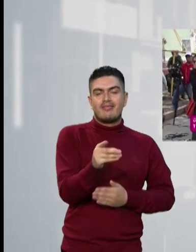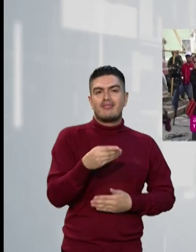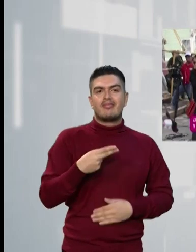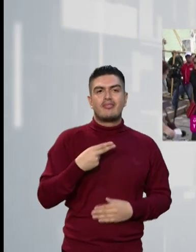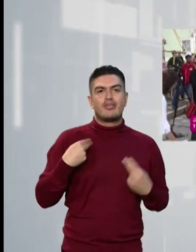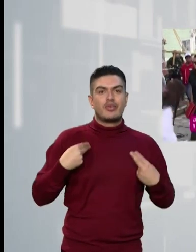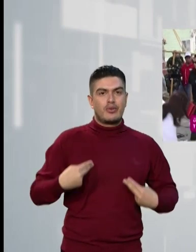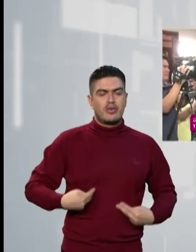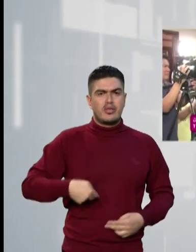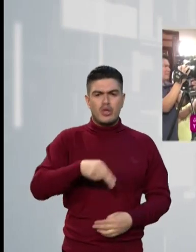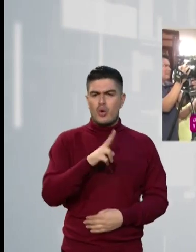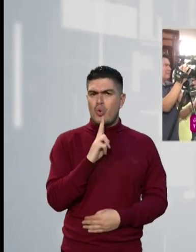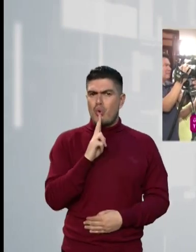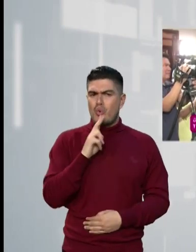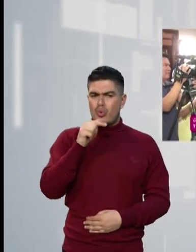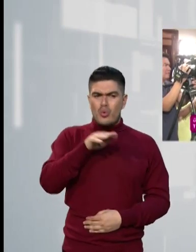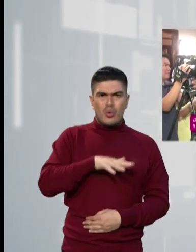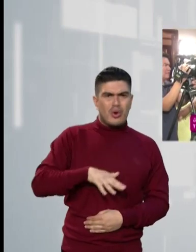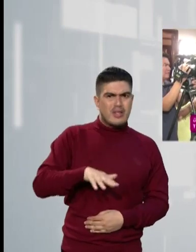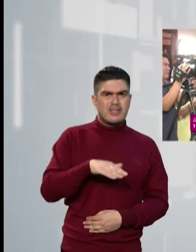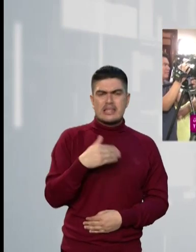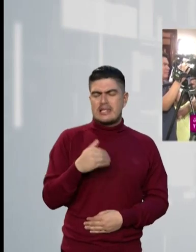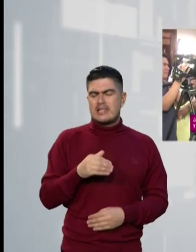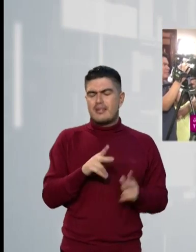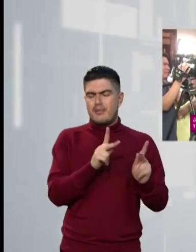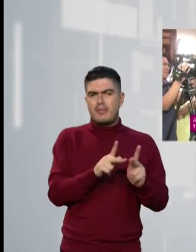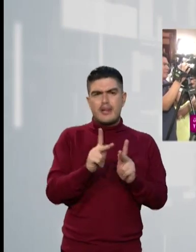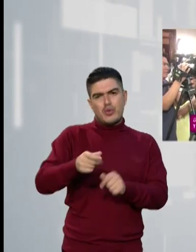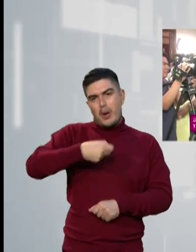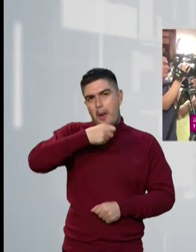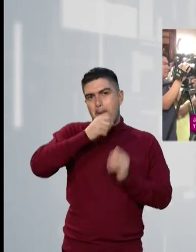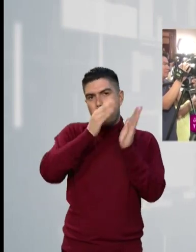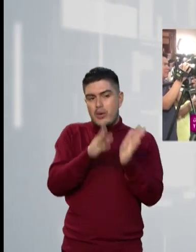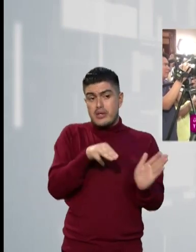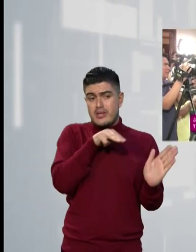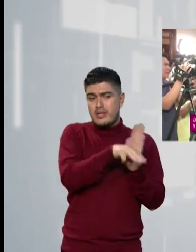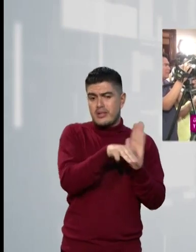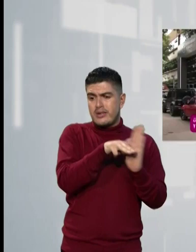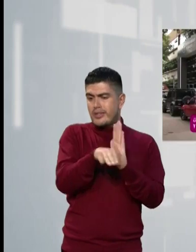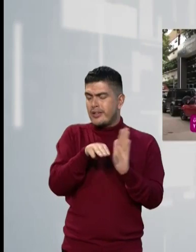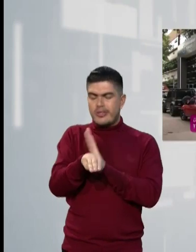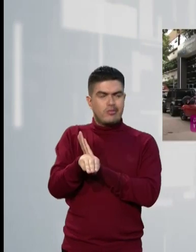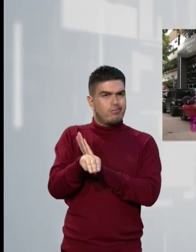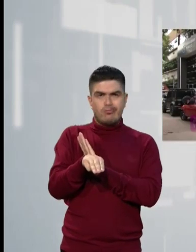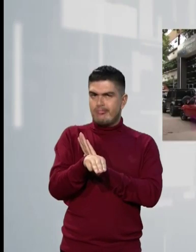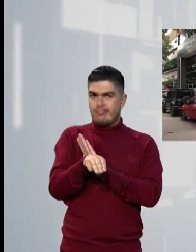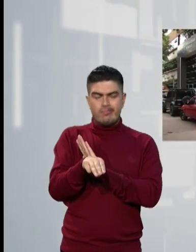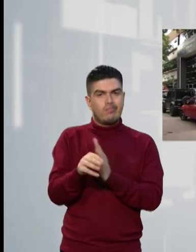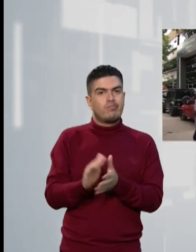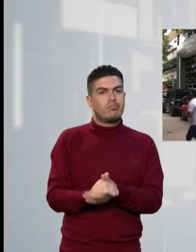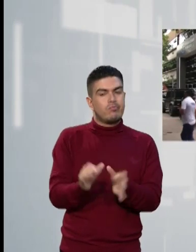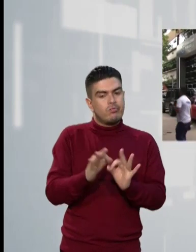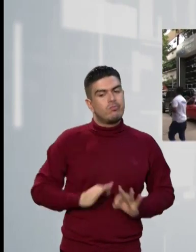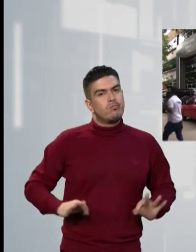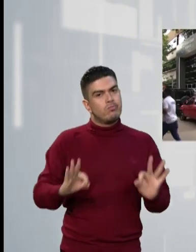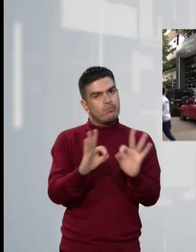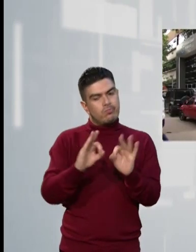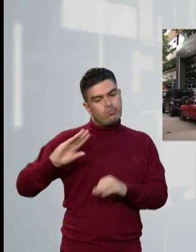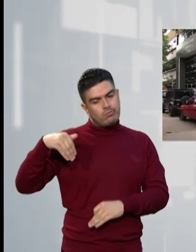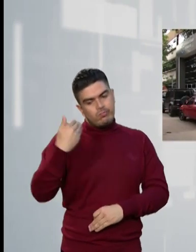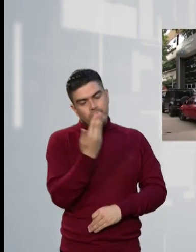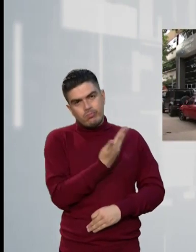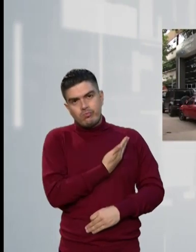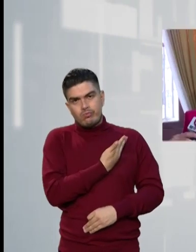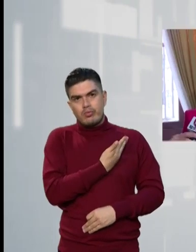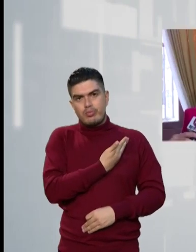país que reporta muerte de personas ligadas a los medios de comunicación y lo que se busca es el reconocimiento de las víctimas y que tengan acceso a